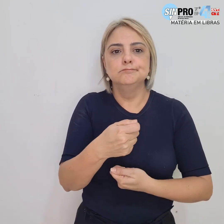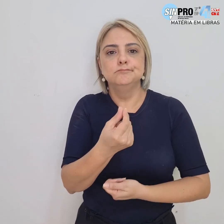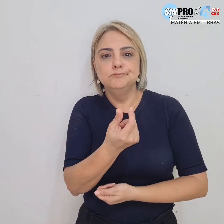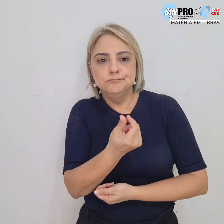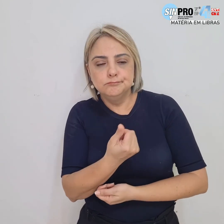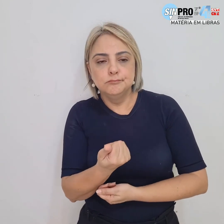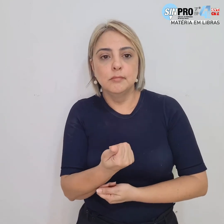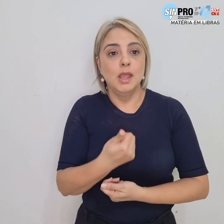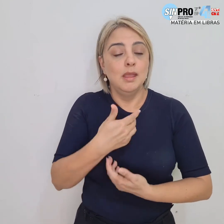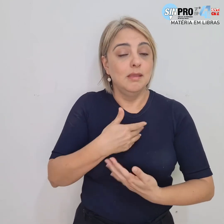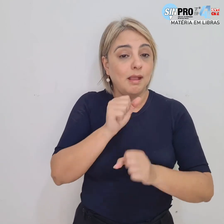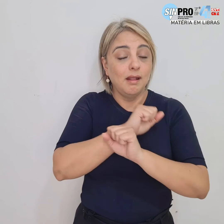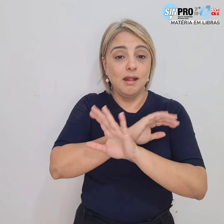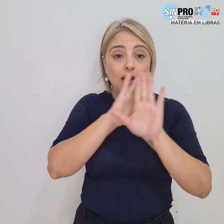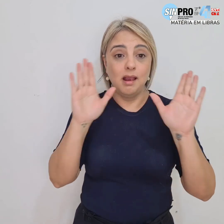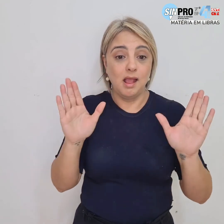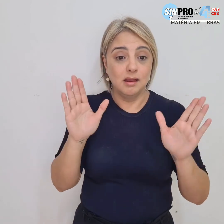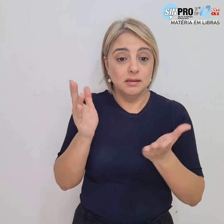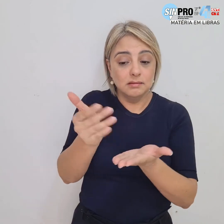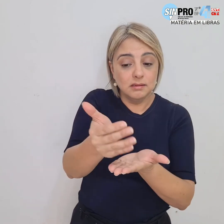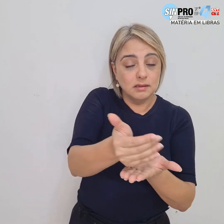E é evidente que a captação de novos